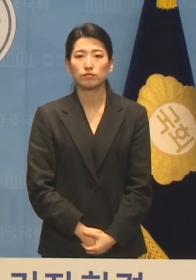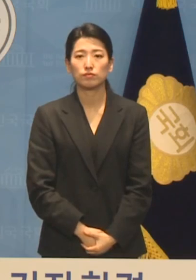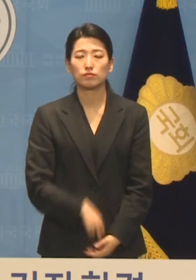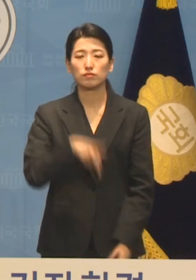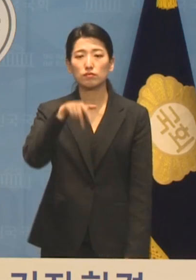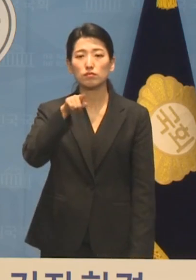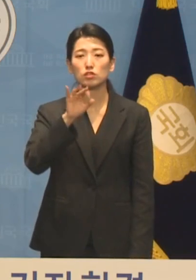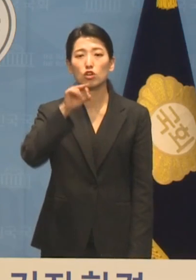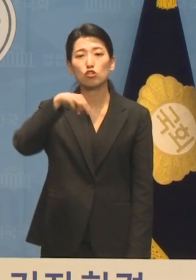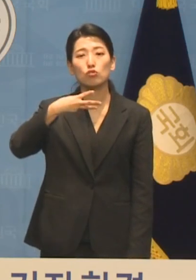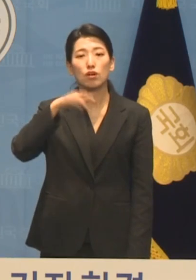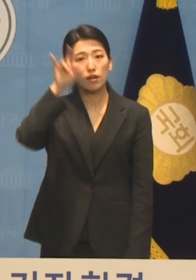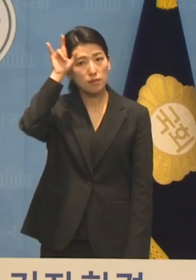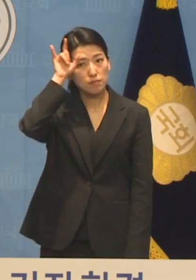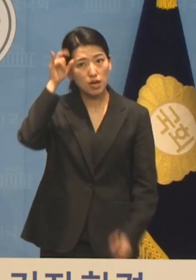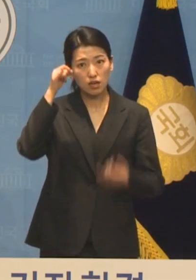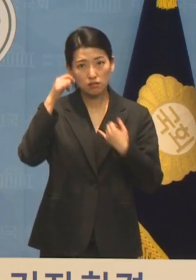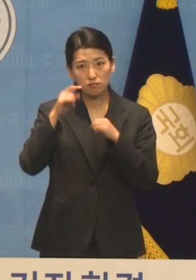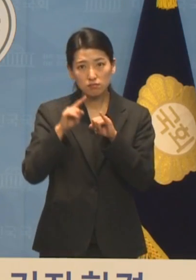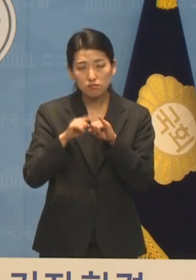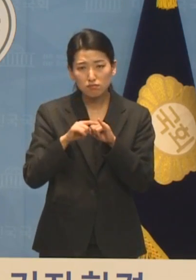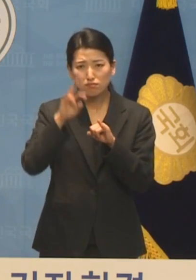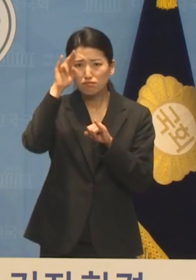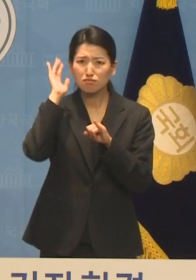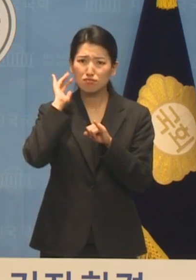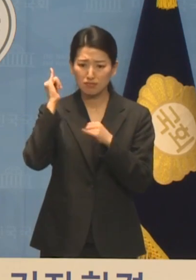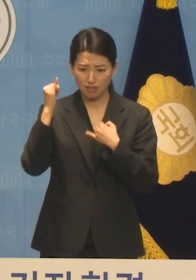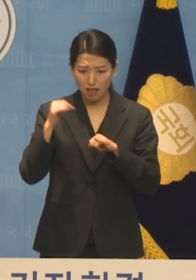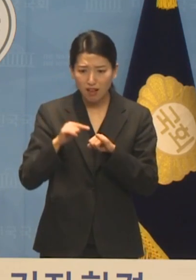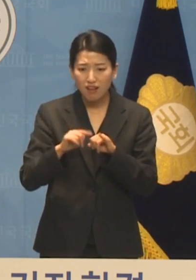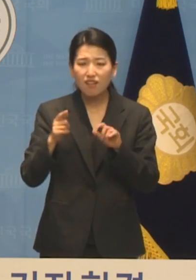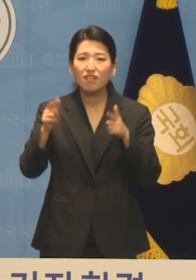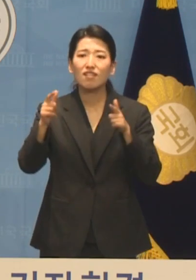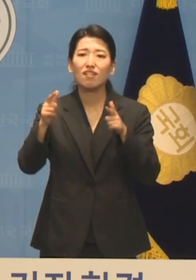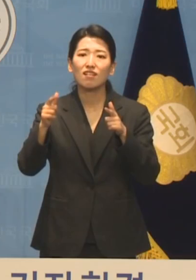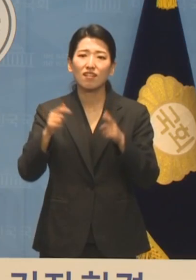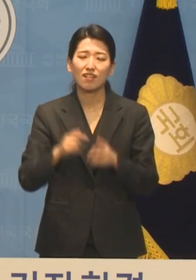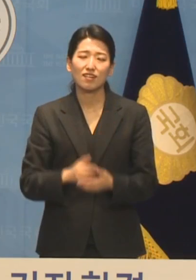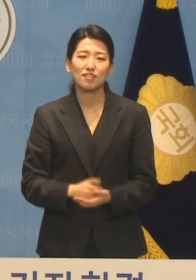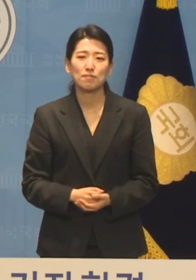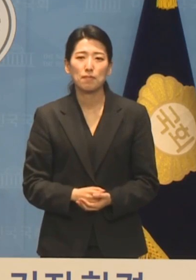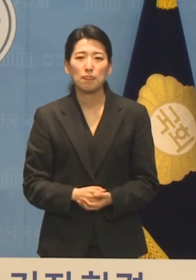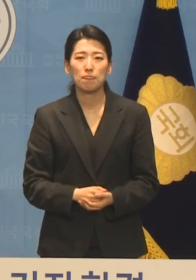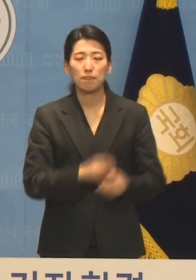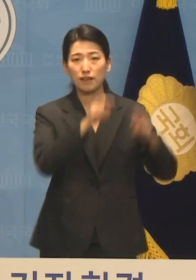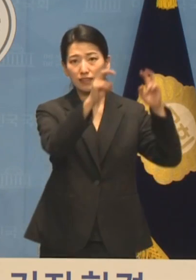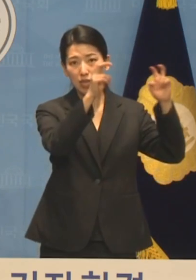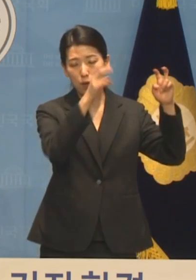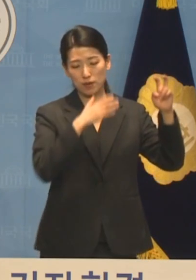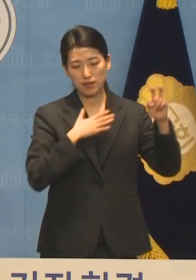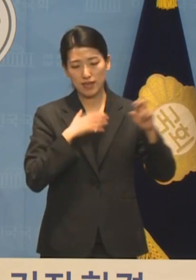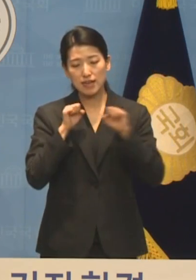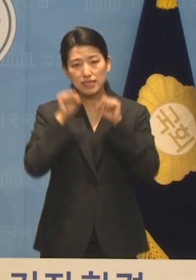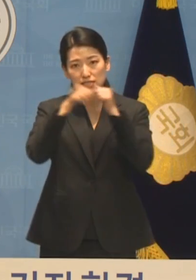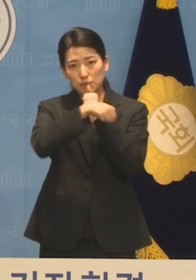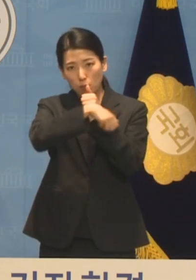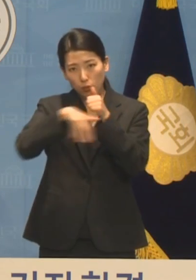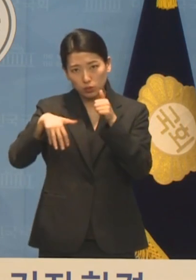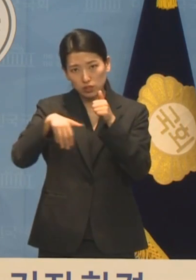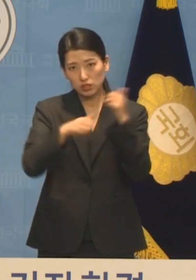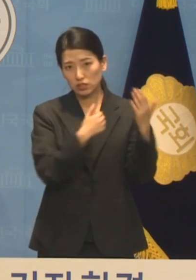정유라가 박근혜 대통령의 딸이 아님은 물론이고 기업의 스포츠 지원은 역대 정부가